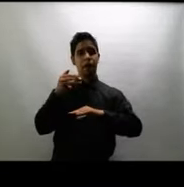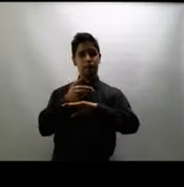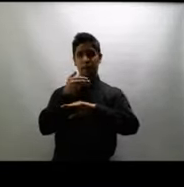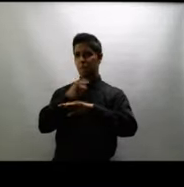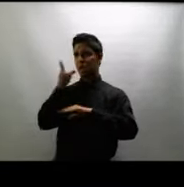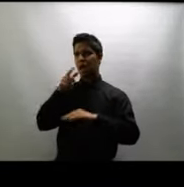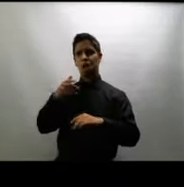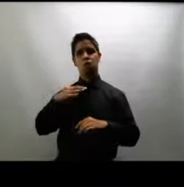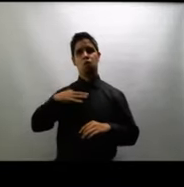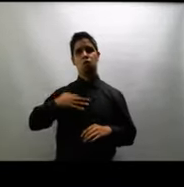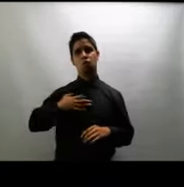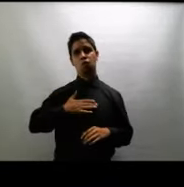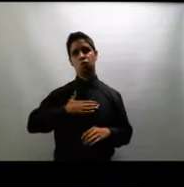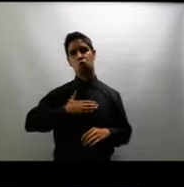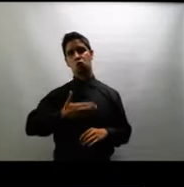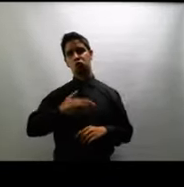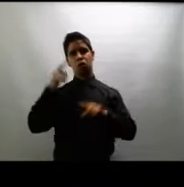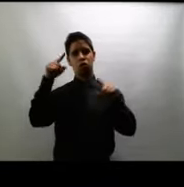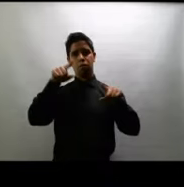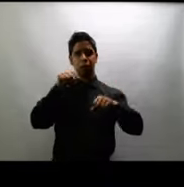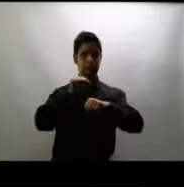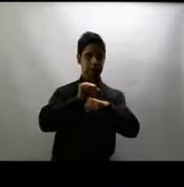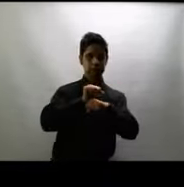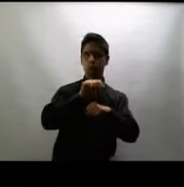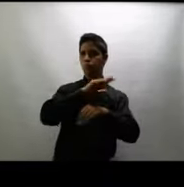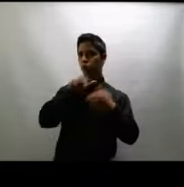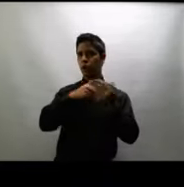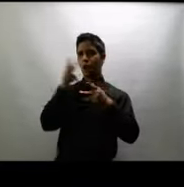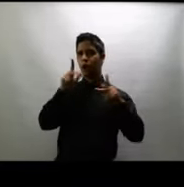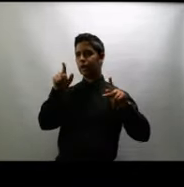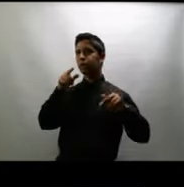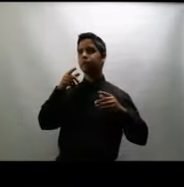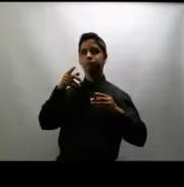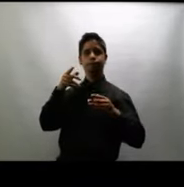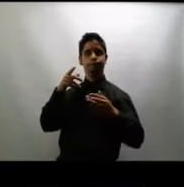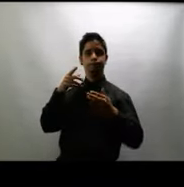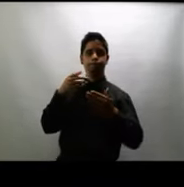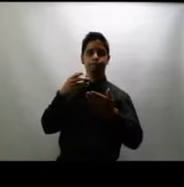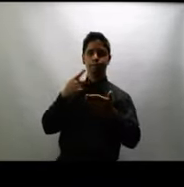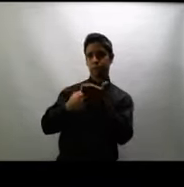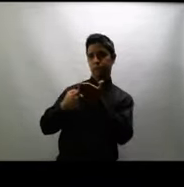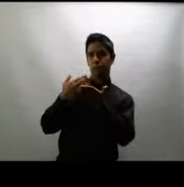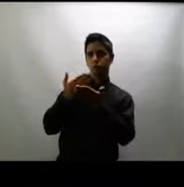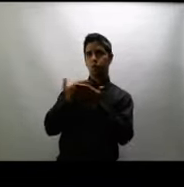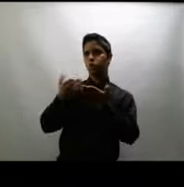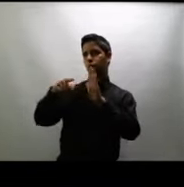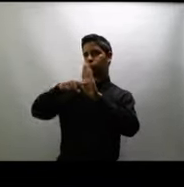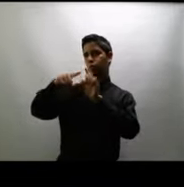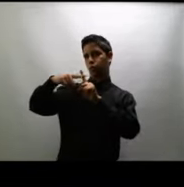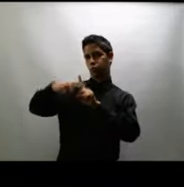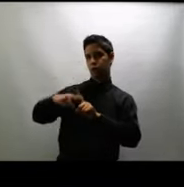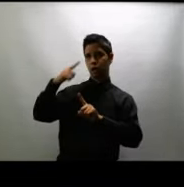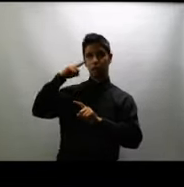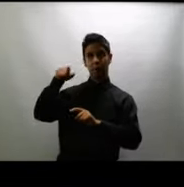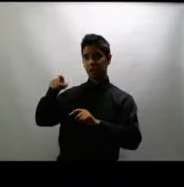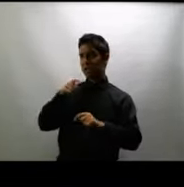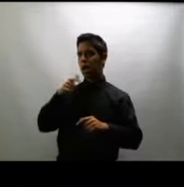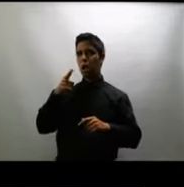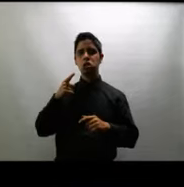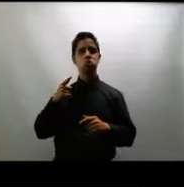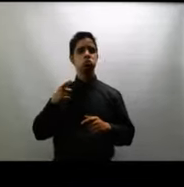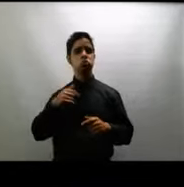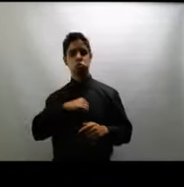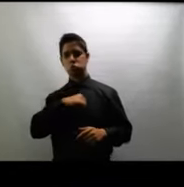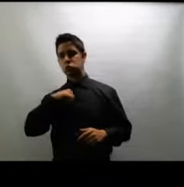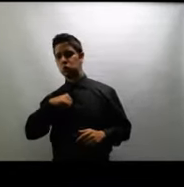trabajo voluntario. Sí, se habla muy bien de él. Así que, pues, y decían que no se le subían los humos, que él estaba bien relax. Creo que el